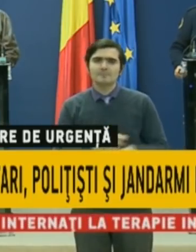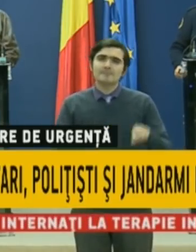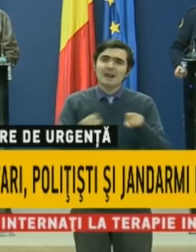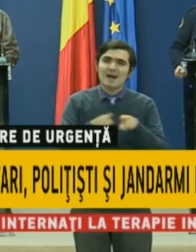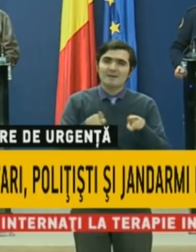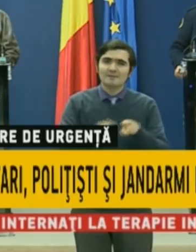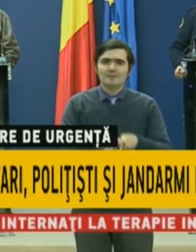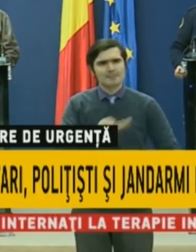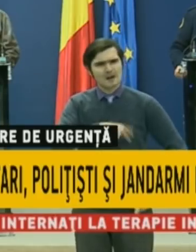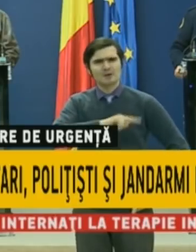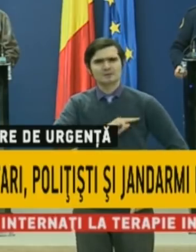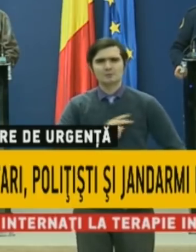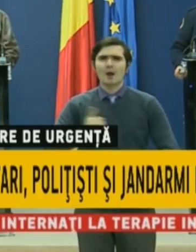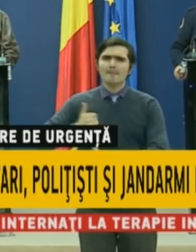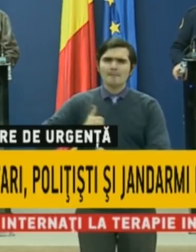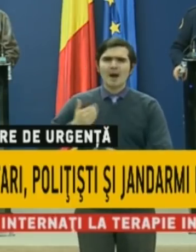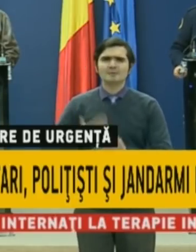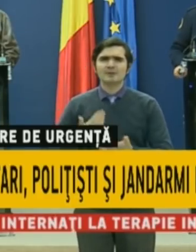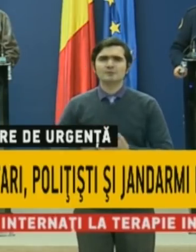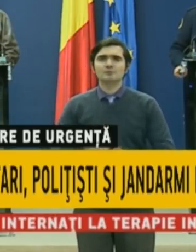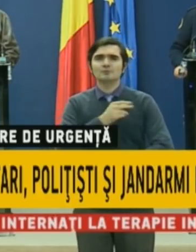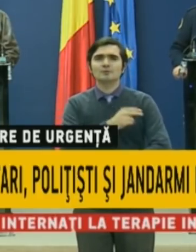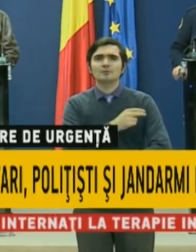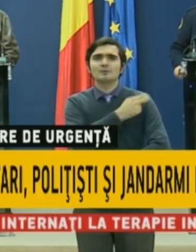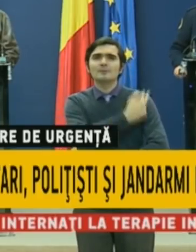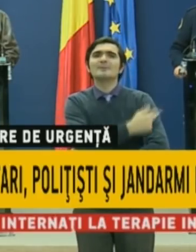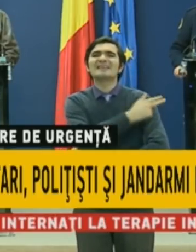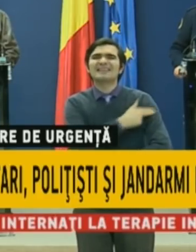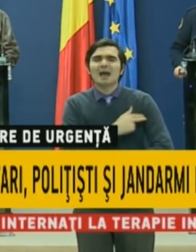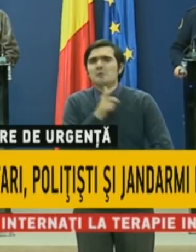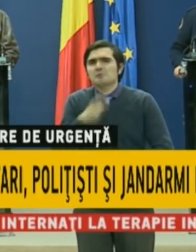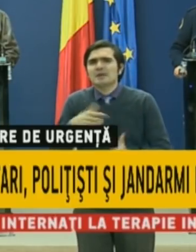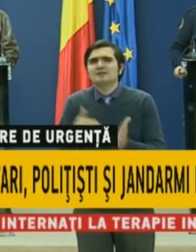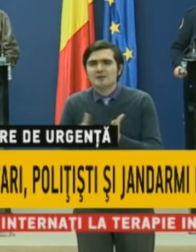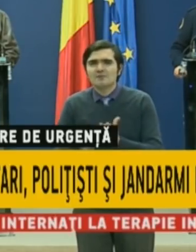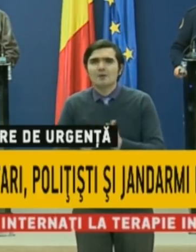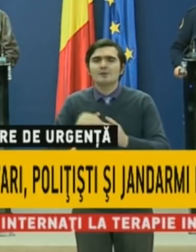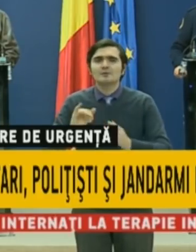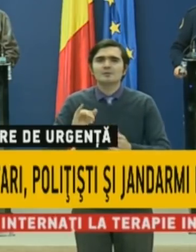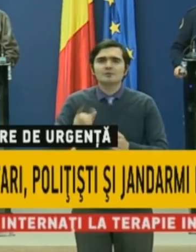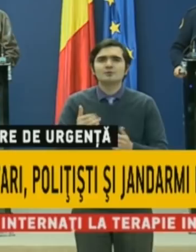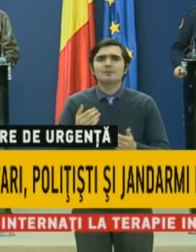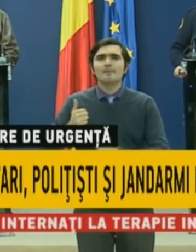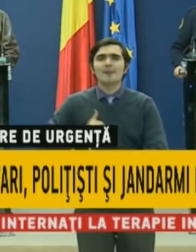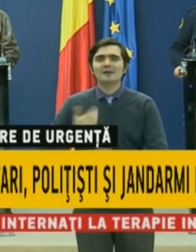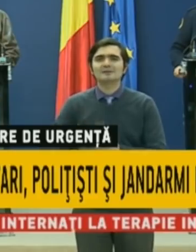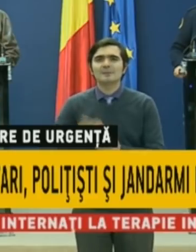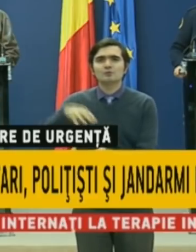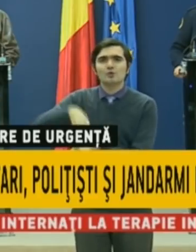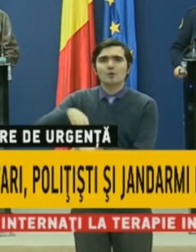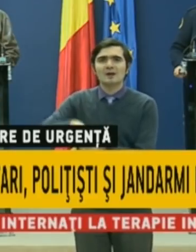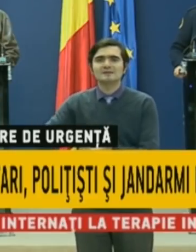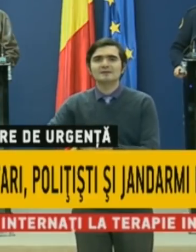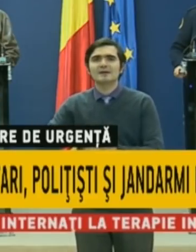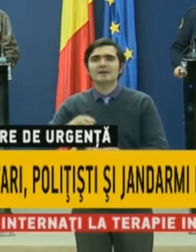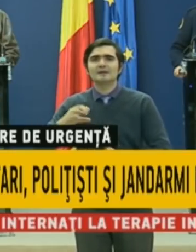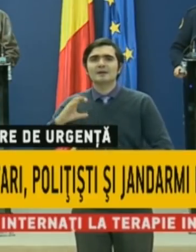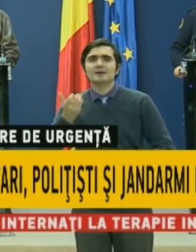s-a asigurat paza spitalelor acolo unde este cazul, precum și a locațiilor de carantină